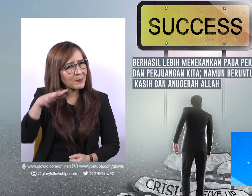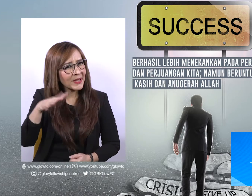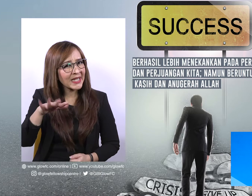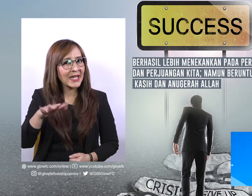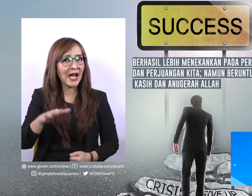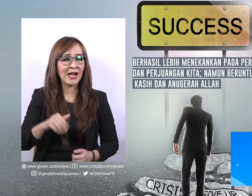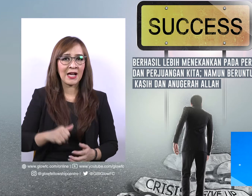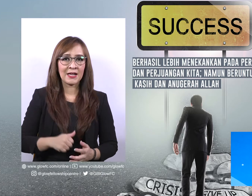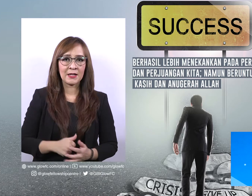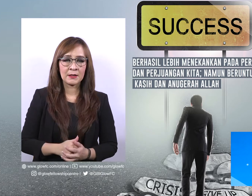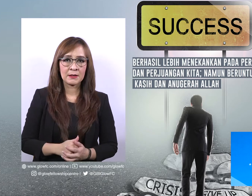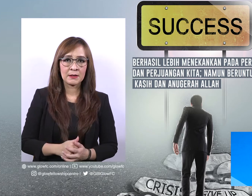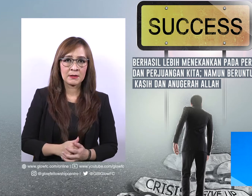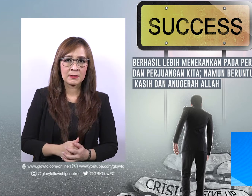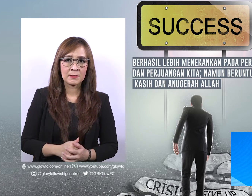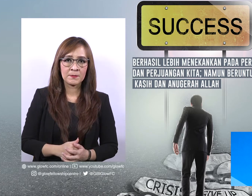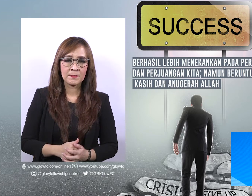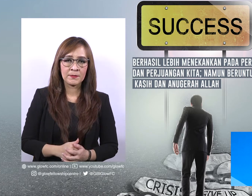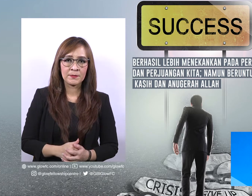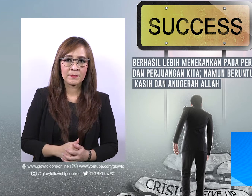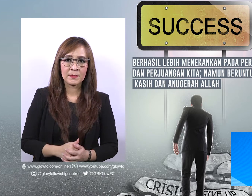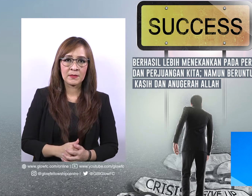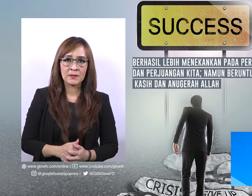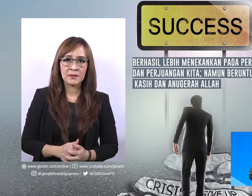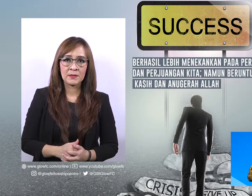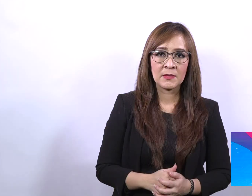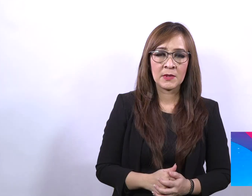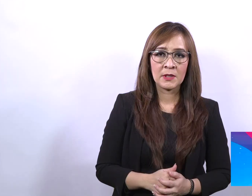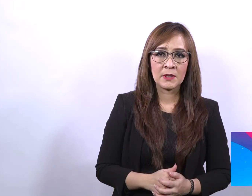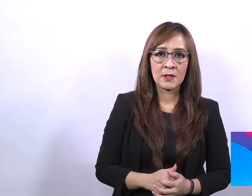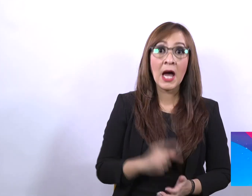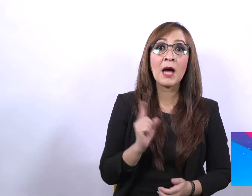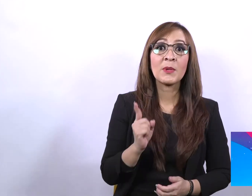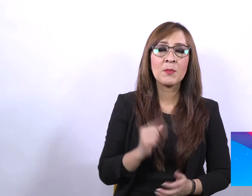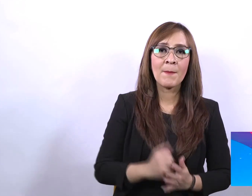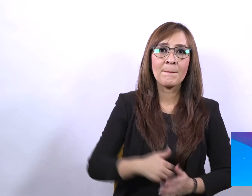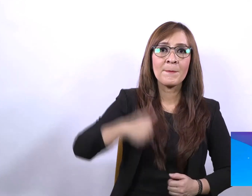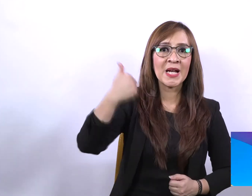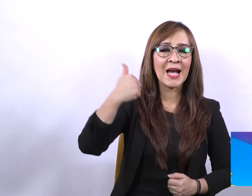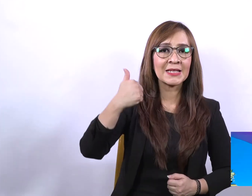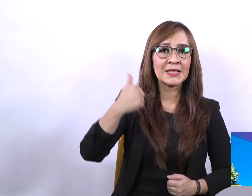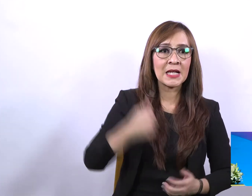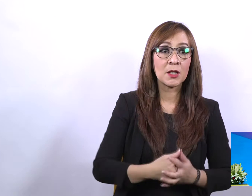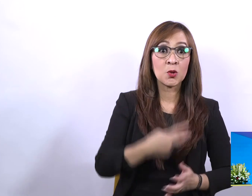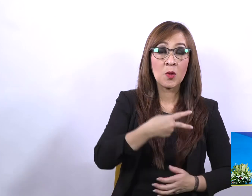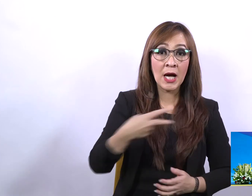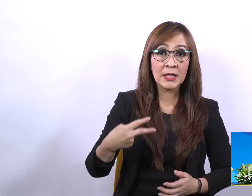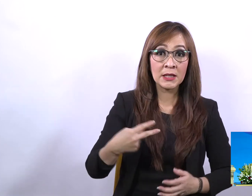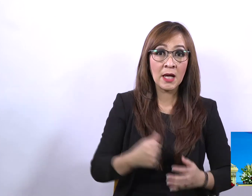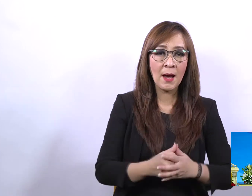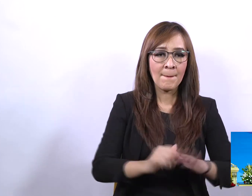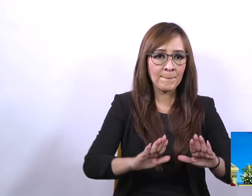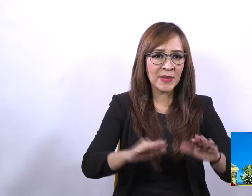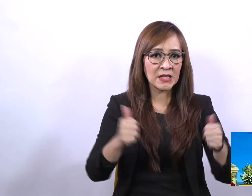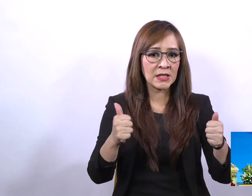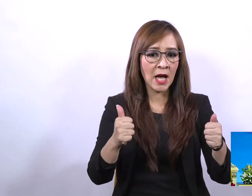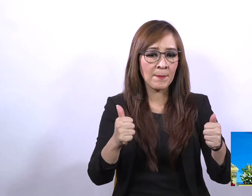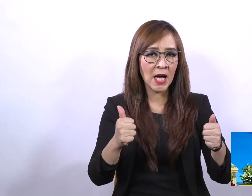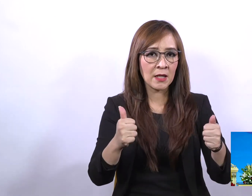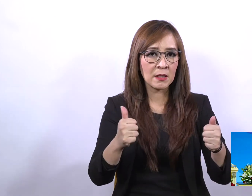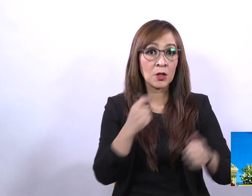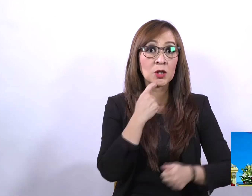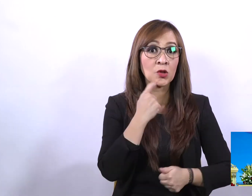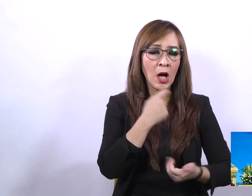karena berhasil itu lebih menekankan pada persiapan dan perjuangan kita kita sekolah kita dihitung Wani